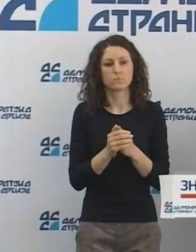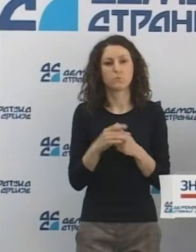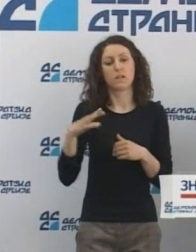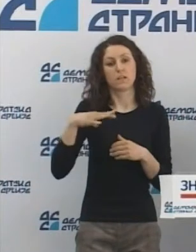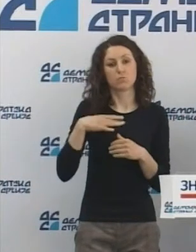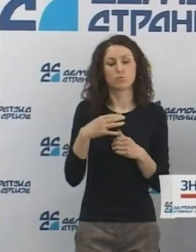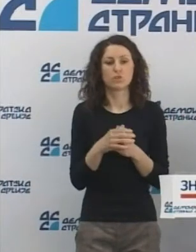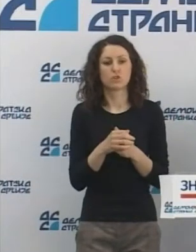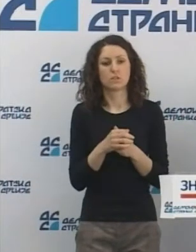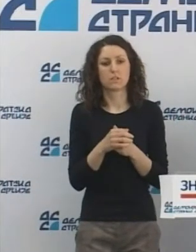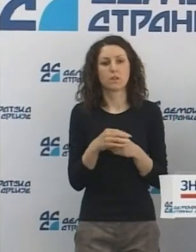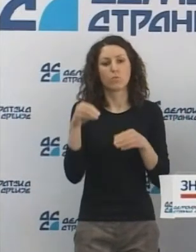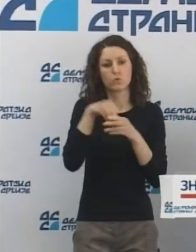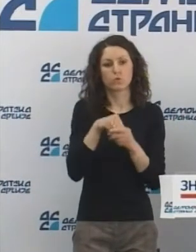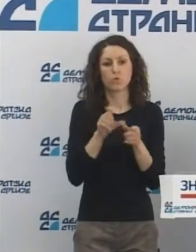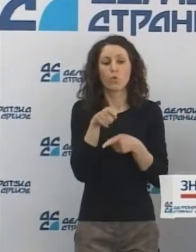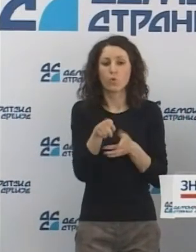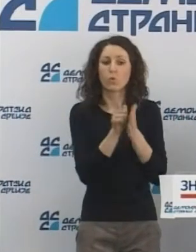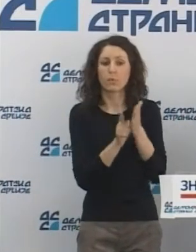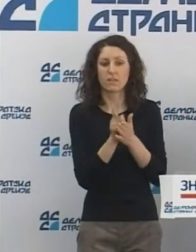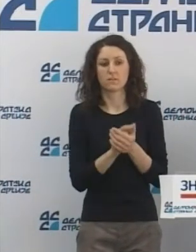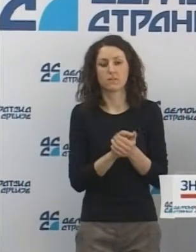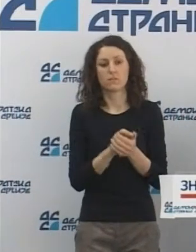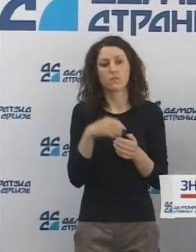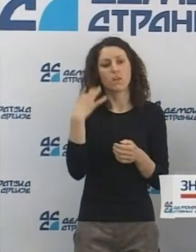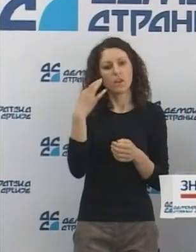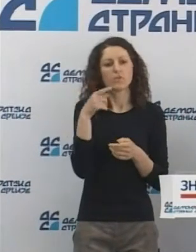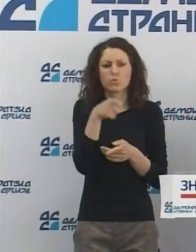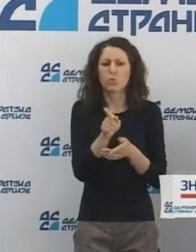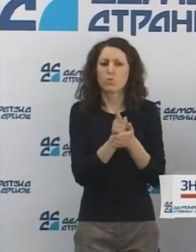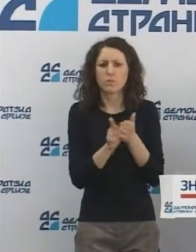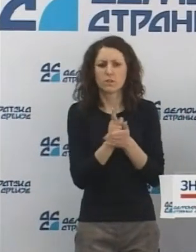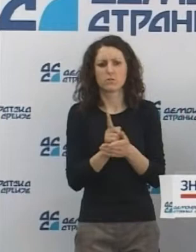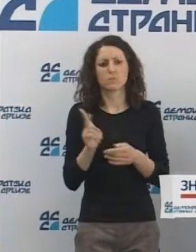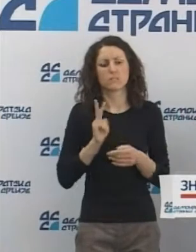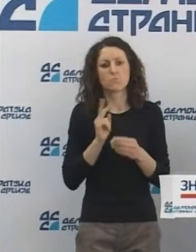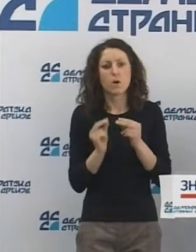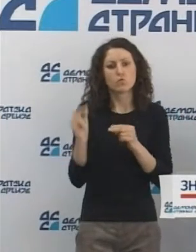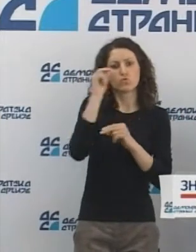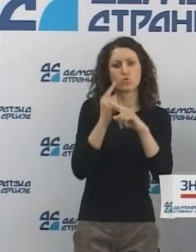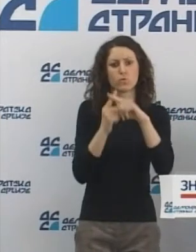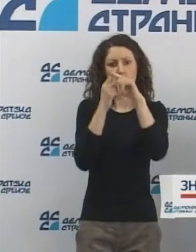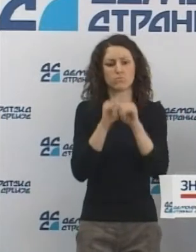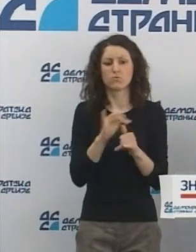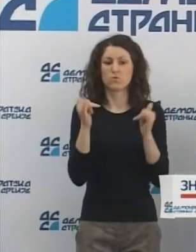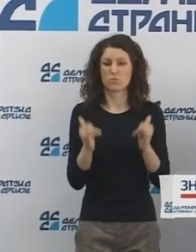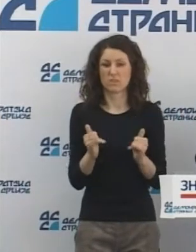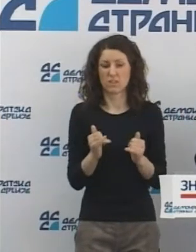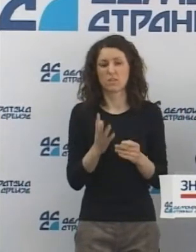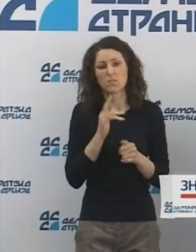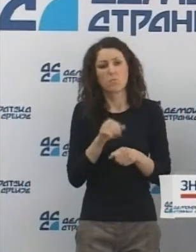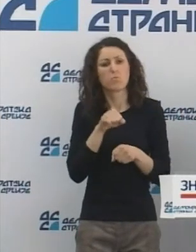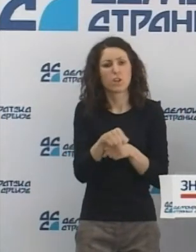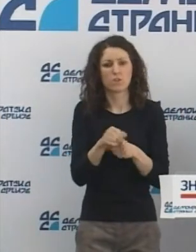Republički budžet je u tom periodu i jedino u tom periodu imao suficit, dok smo danas